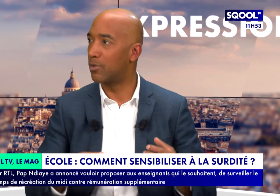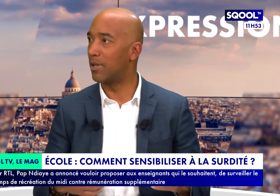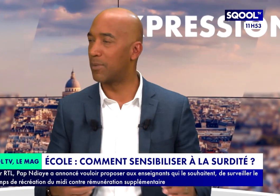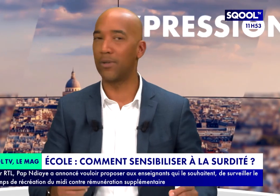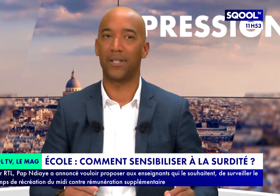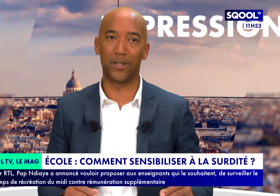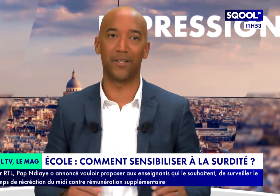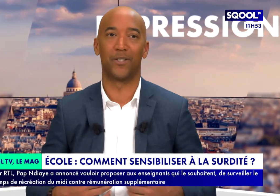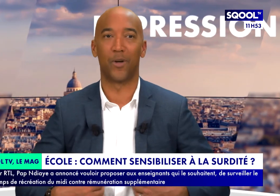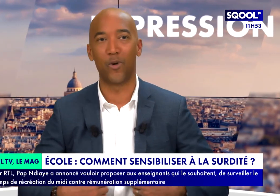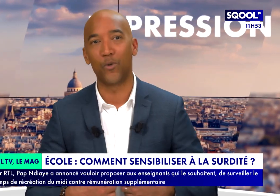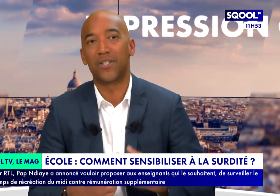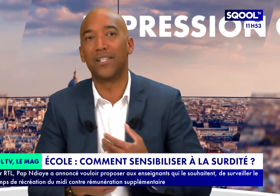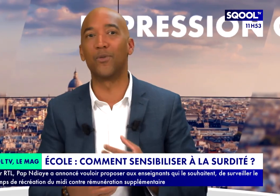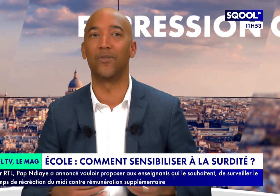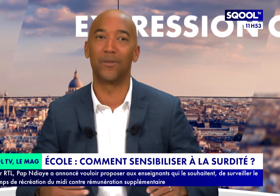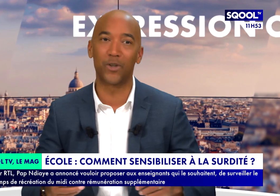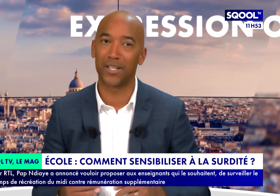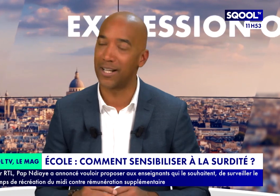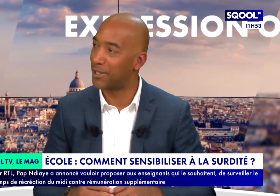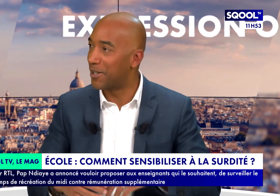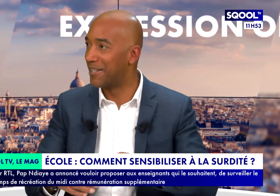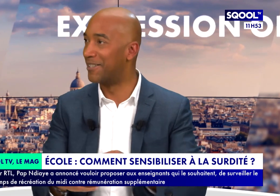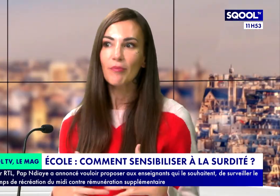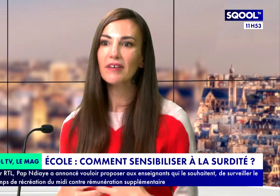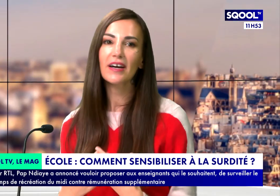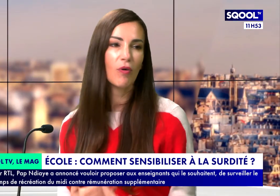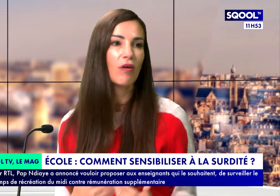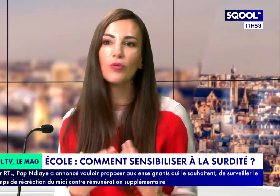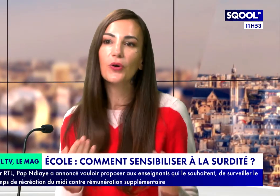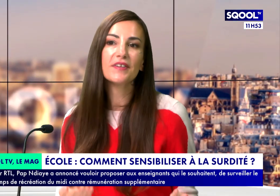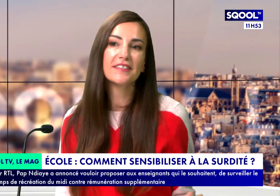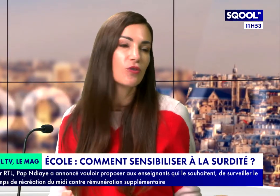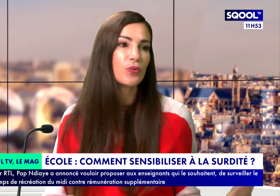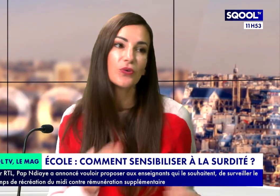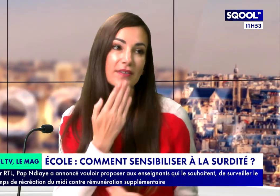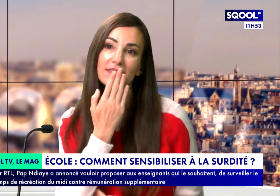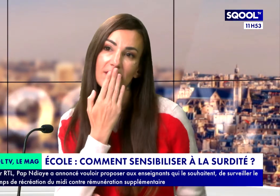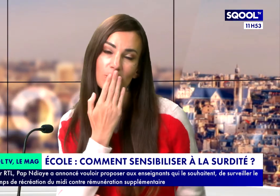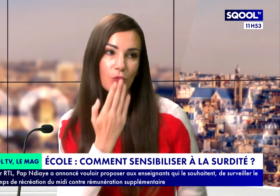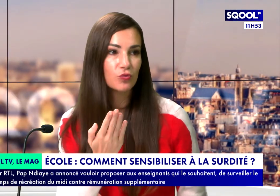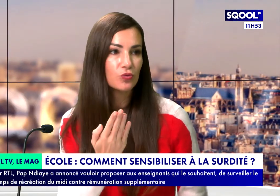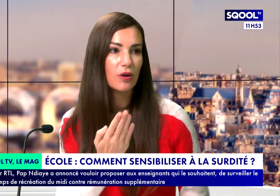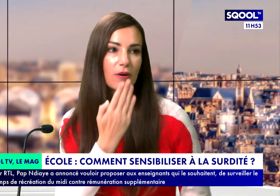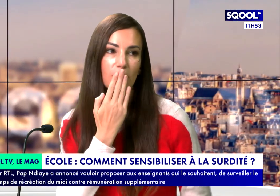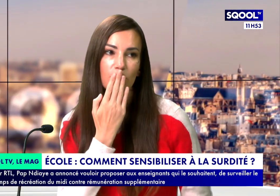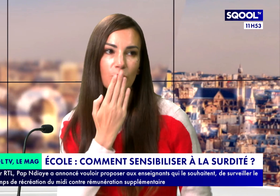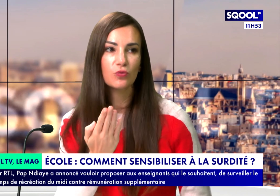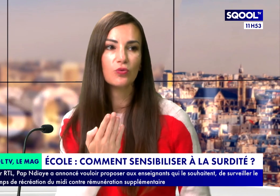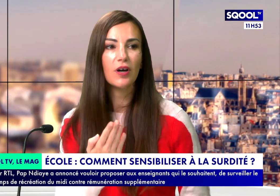là un petit peu. Voilà, on descend des suis un engoncée dans mon costard là,'accord. Mais vraiment, le premier signe qu'on peut donner, c'est déjà le bonjour. Bonjour comme